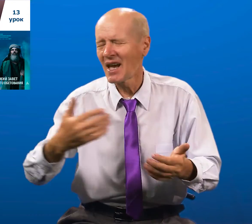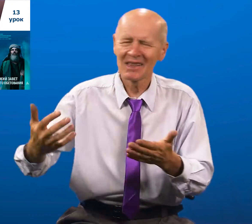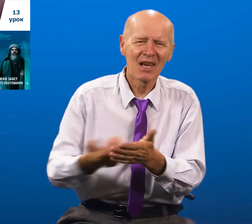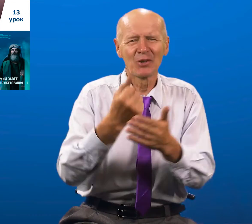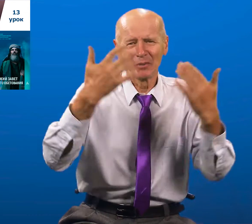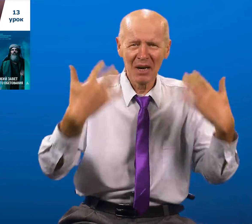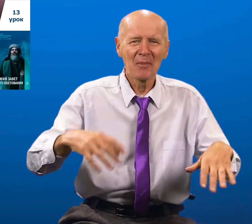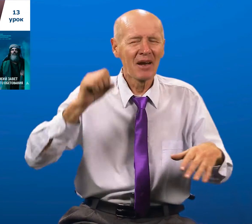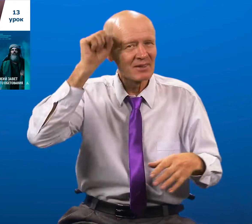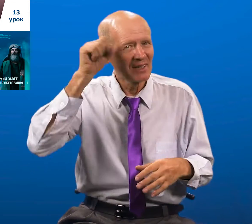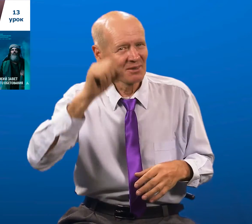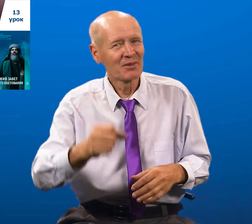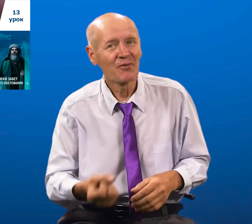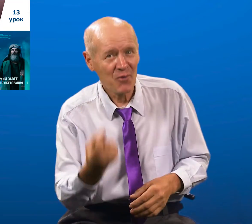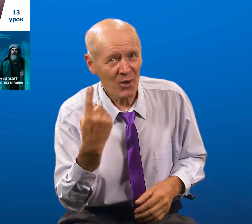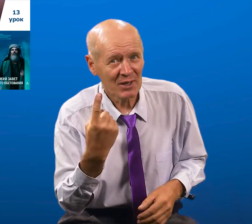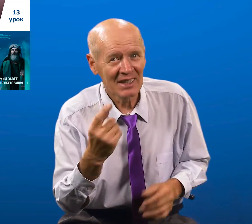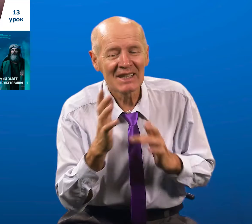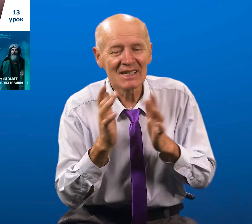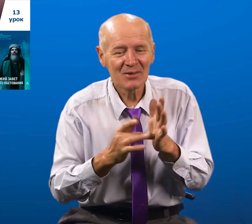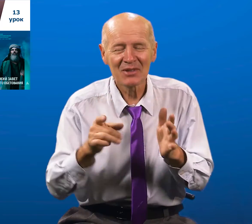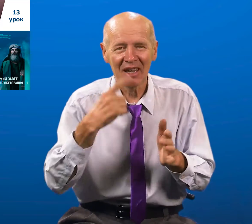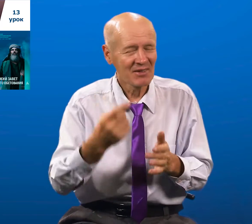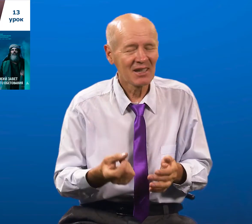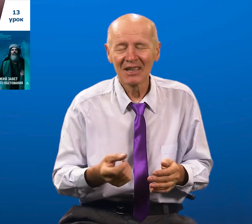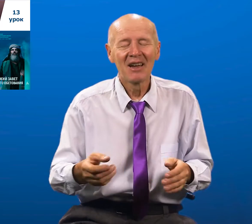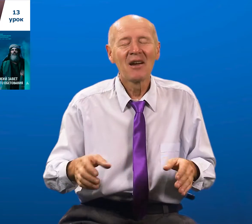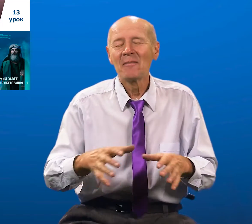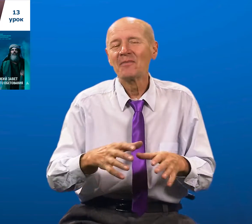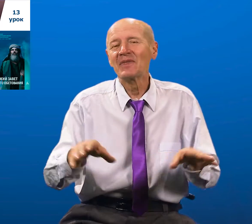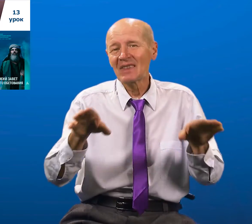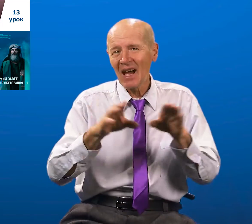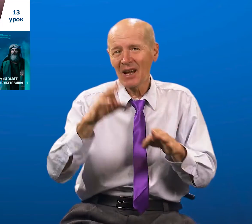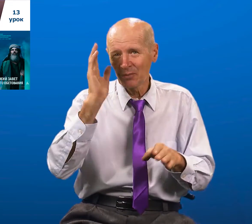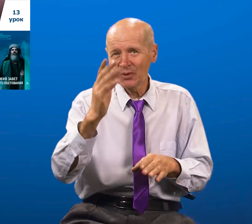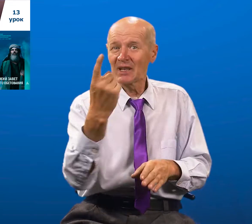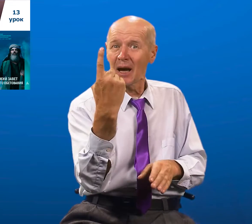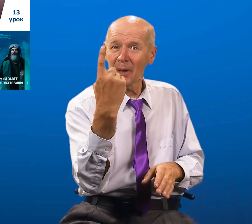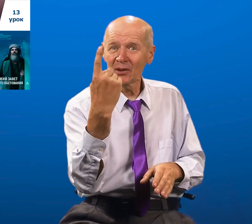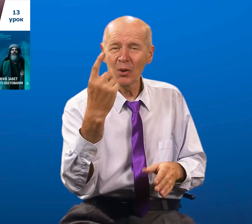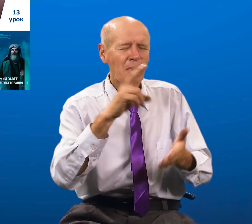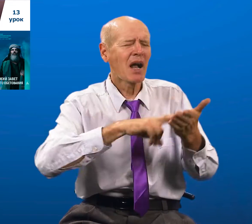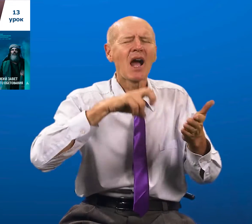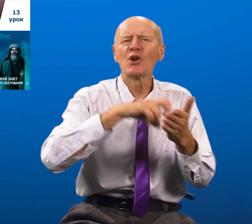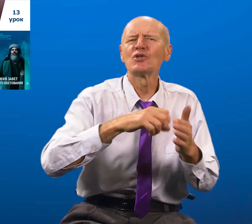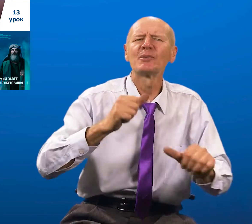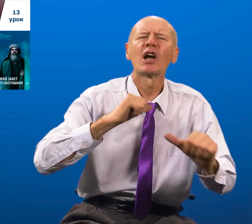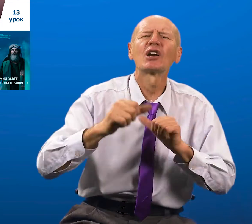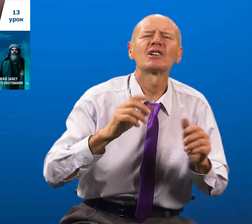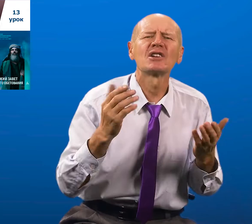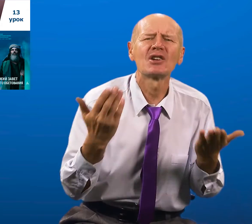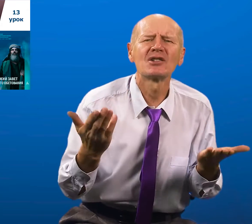овцу». Сказываю вам, что так на небесах более радости будет об одном грешнике, кающемся,